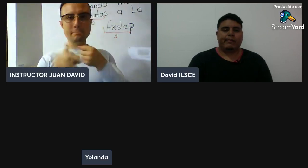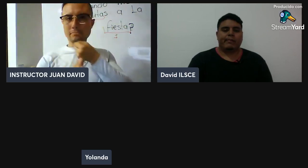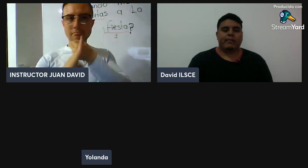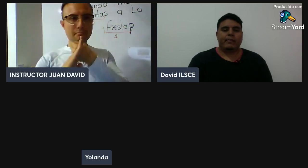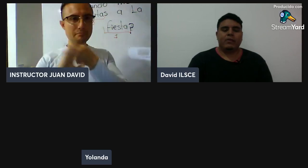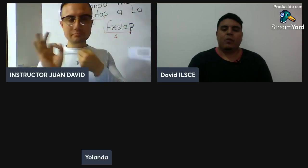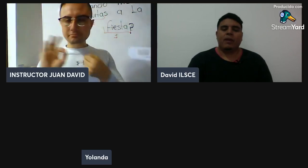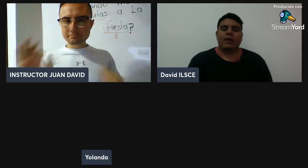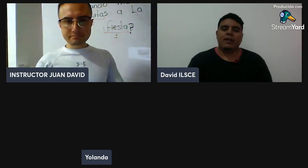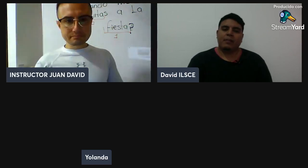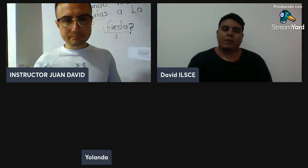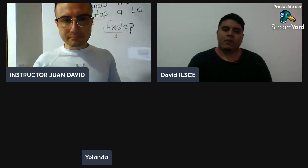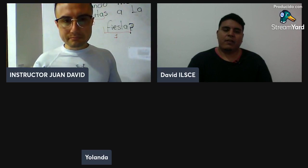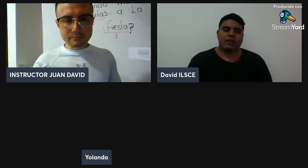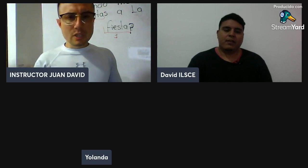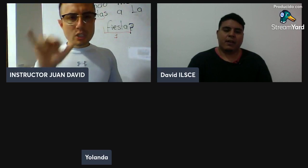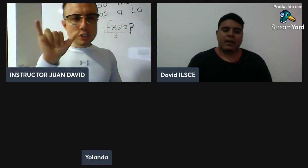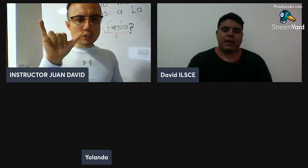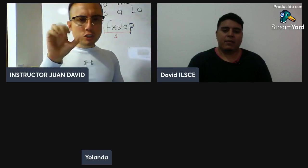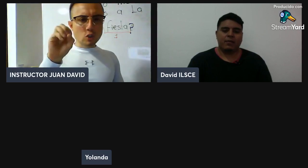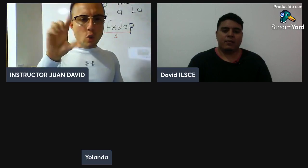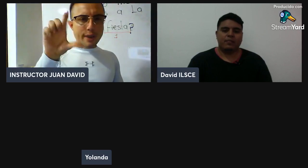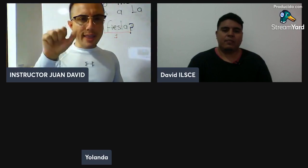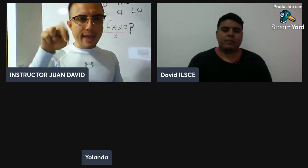no me deja tampoco desactivar le el audio